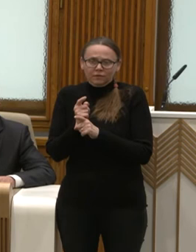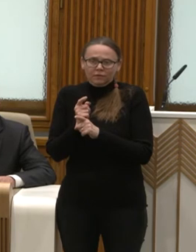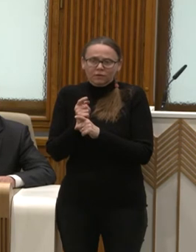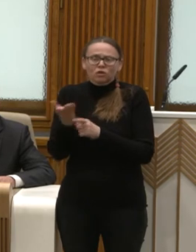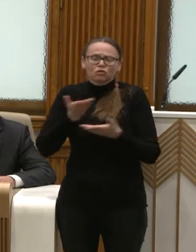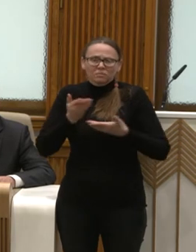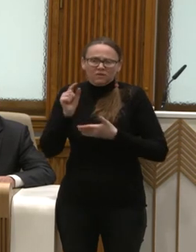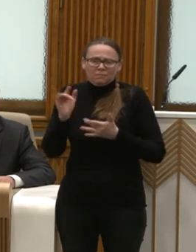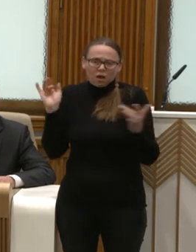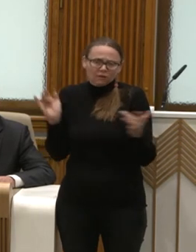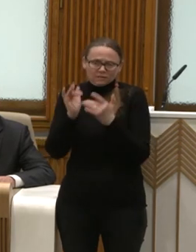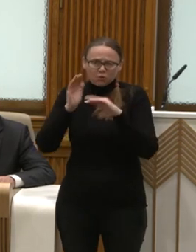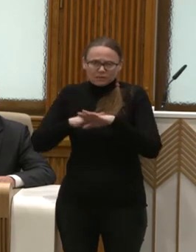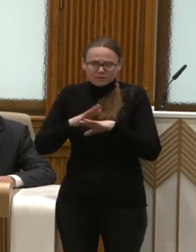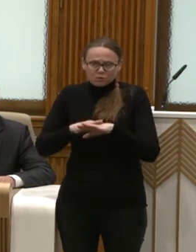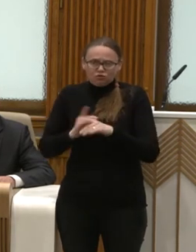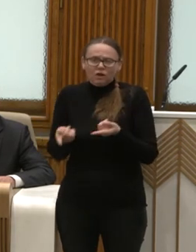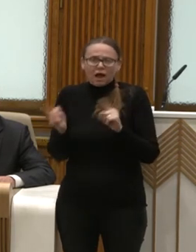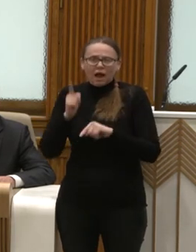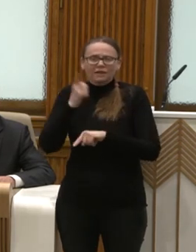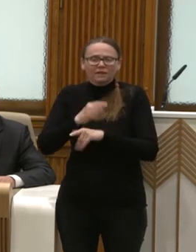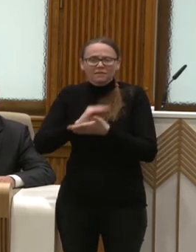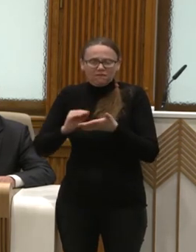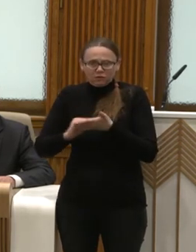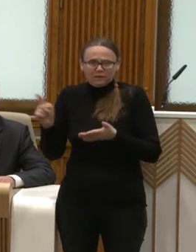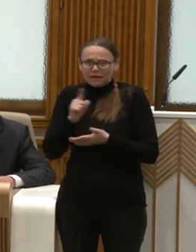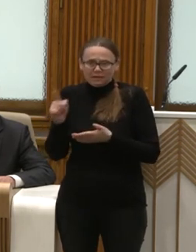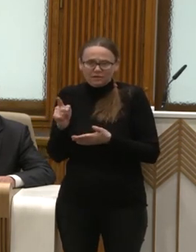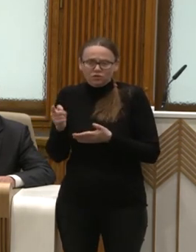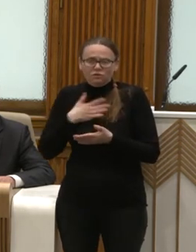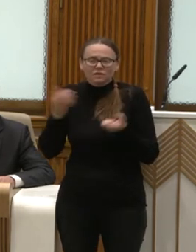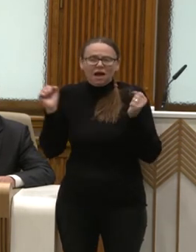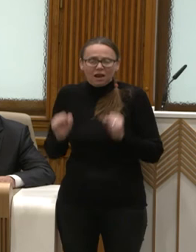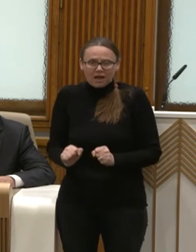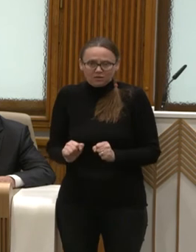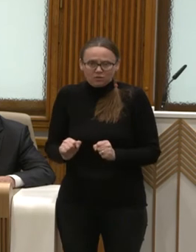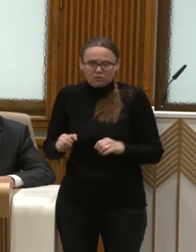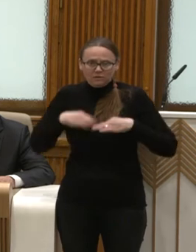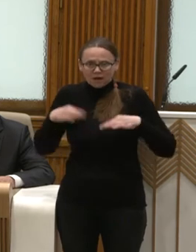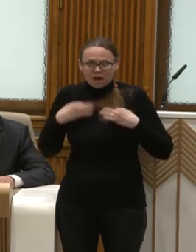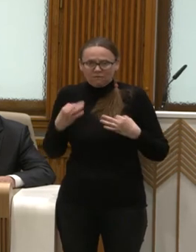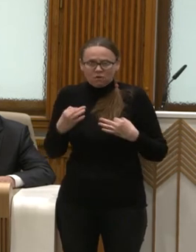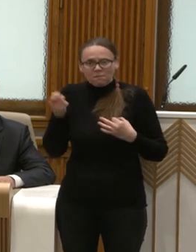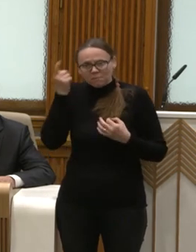kontradiktorna sporočila ali pa navodila in so z lastno, zdravo,